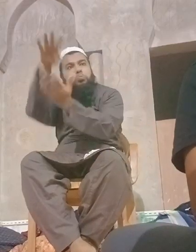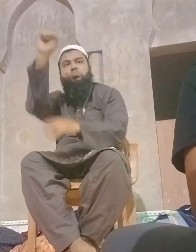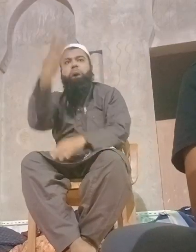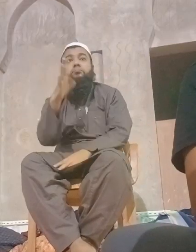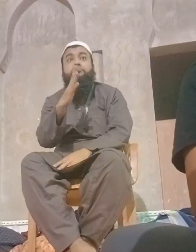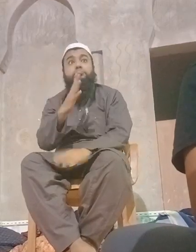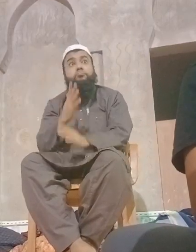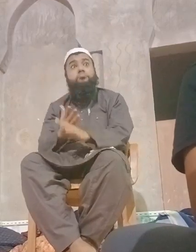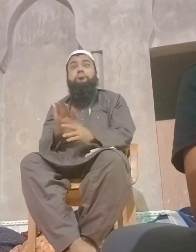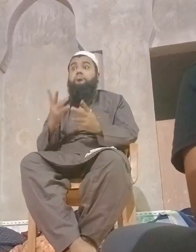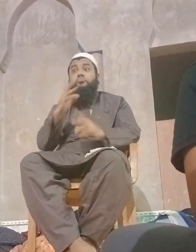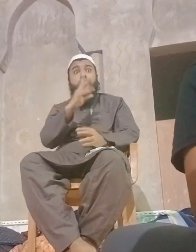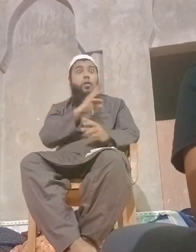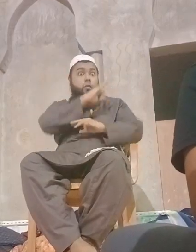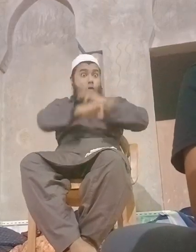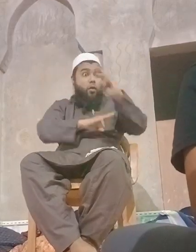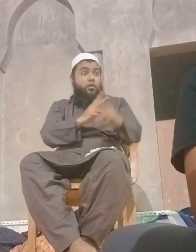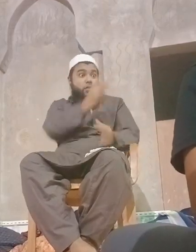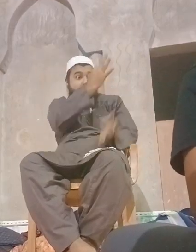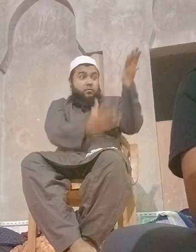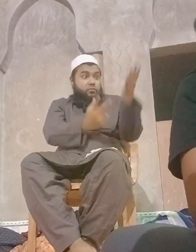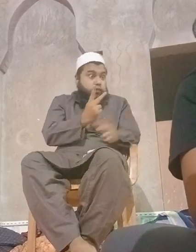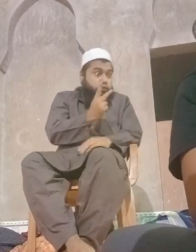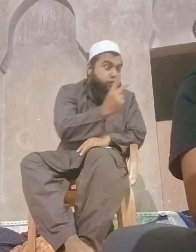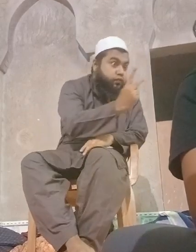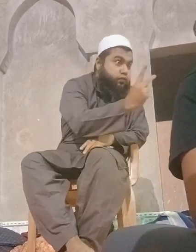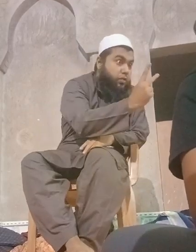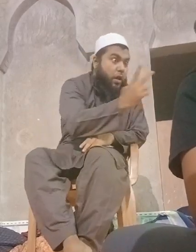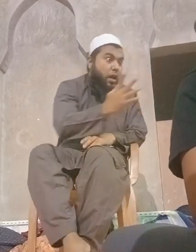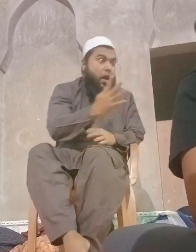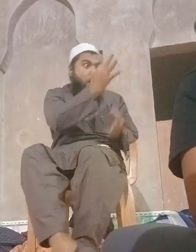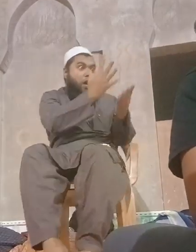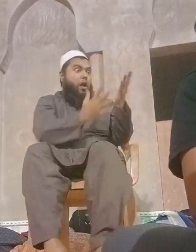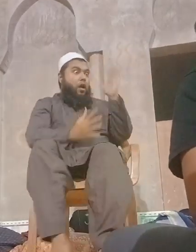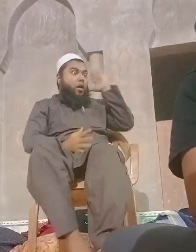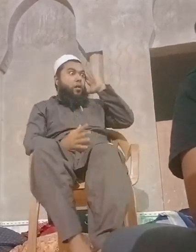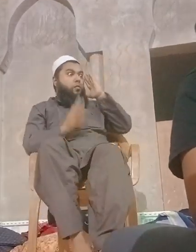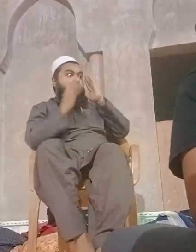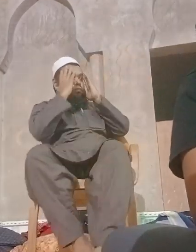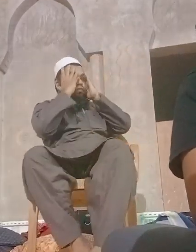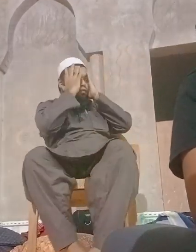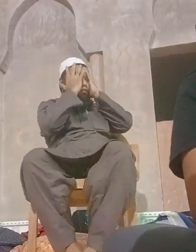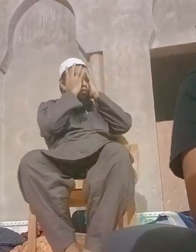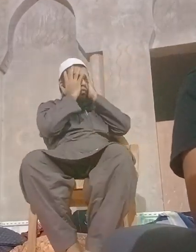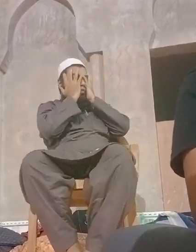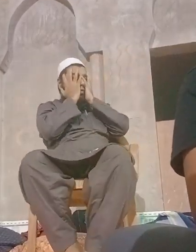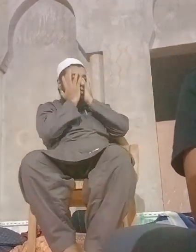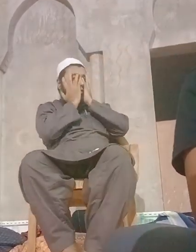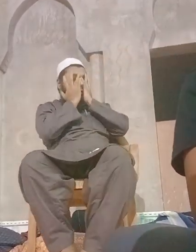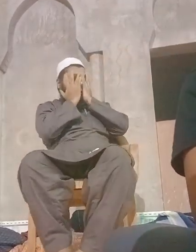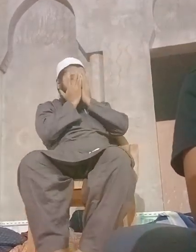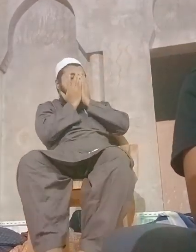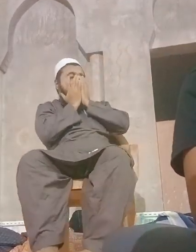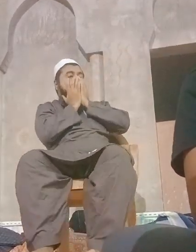সে জাহান্নাম দেখতে পেলেও সেখানে আর কিছু করার থাকবে না। মৃত্যুর আগে আগে